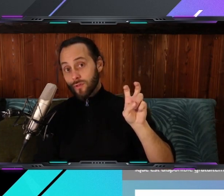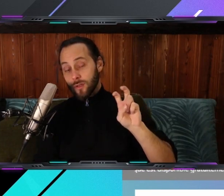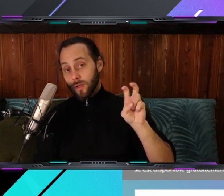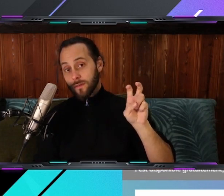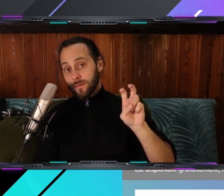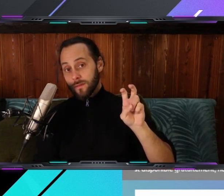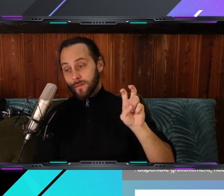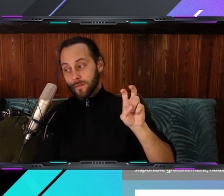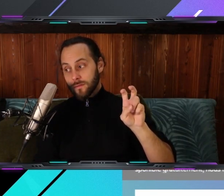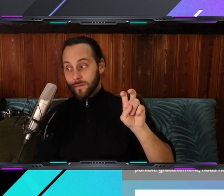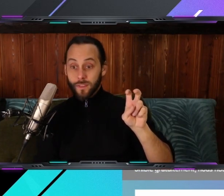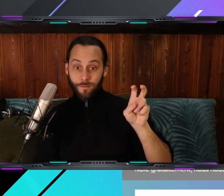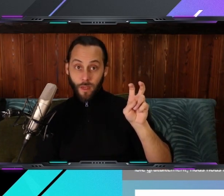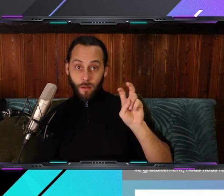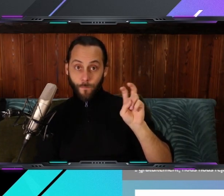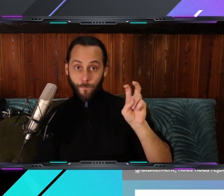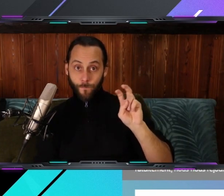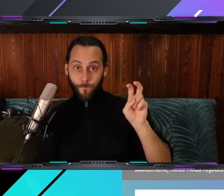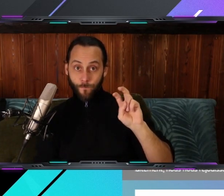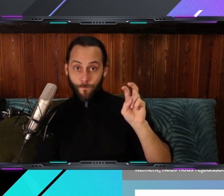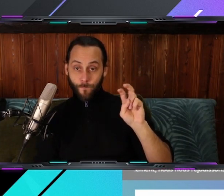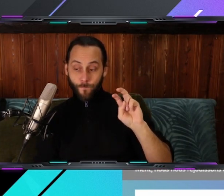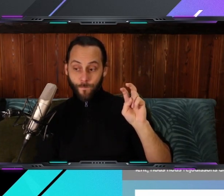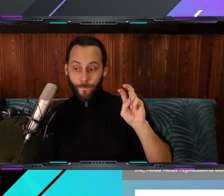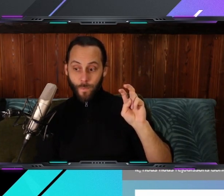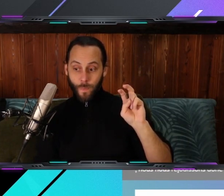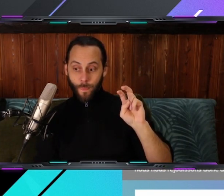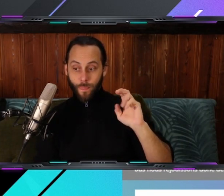balance de gauche à droite. C'est vert.